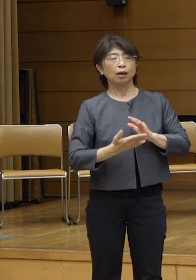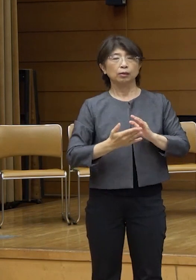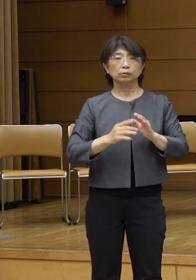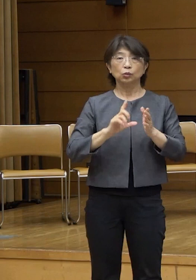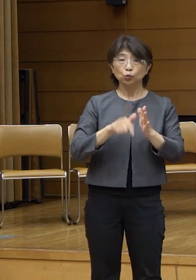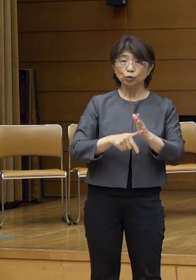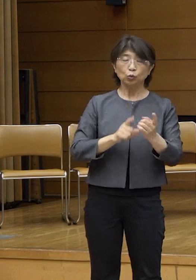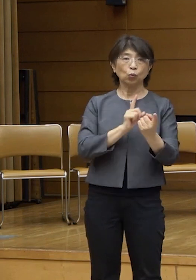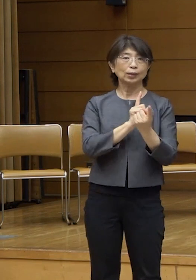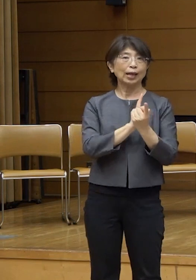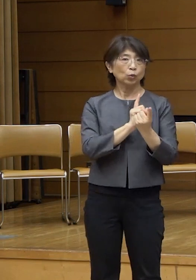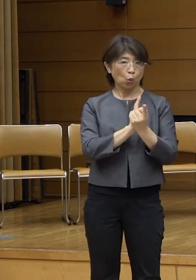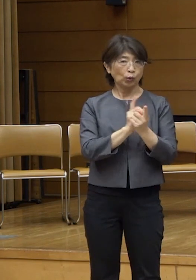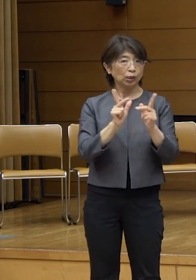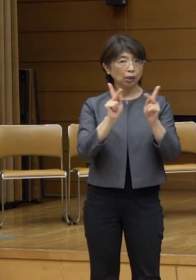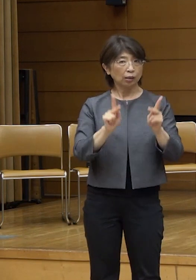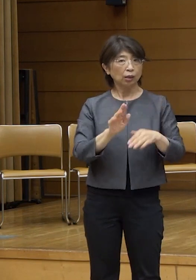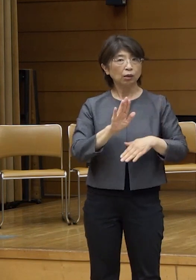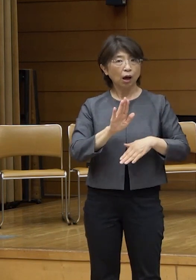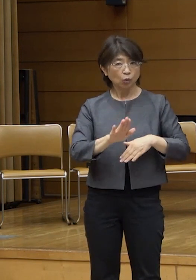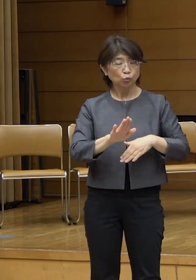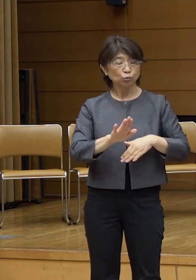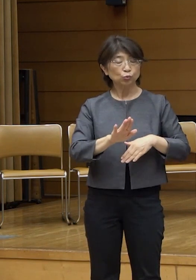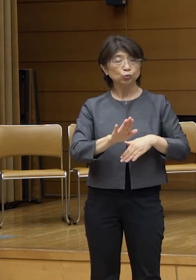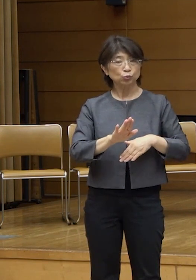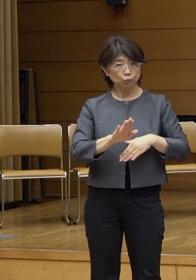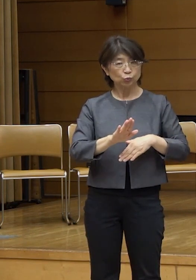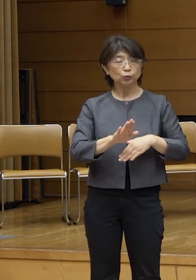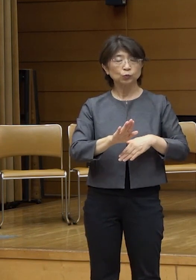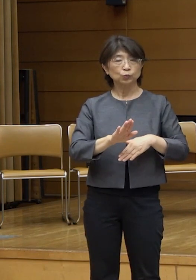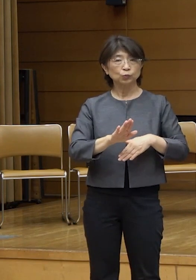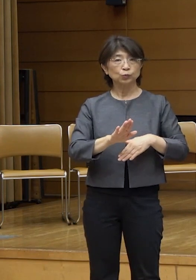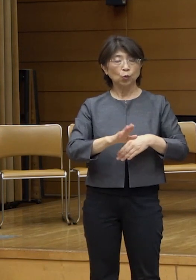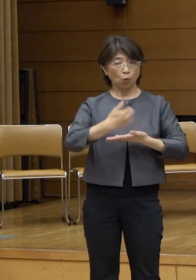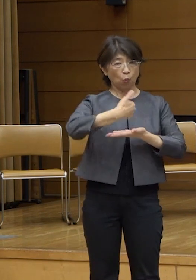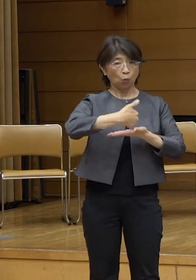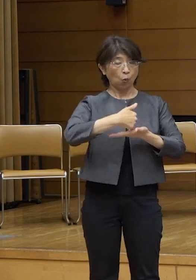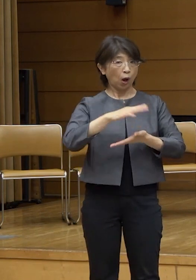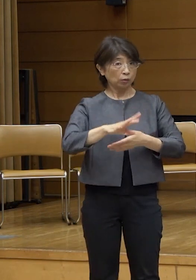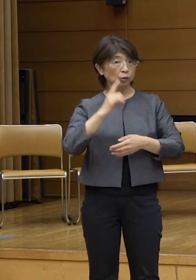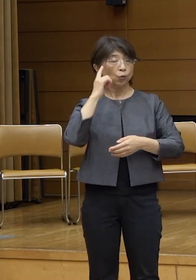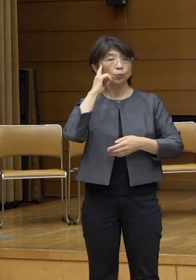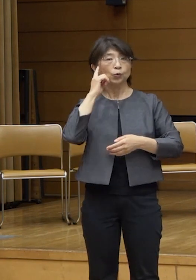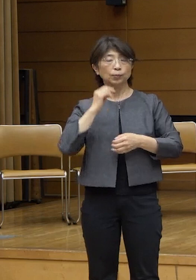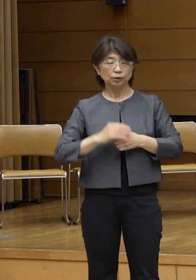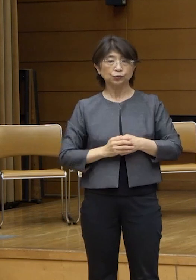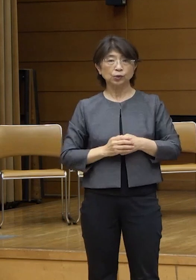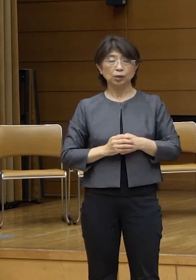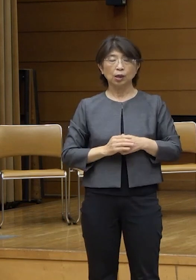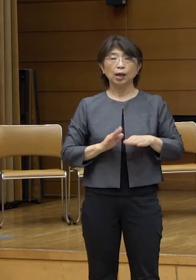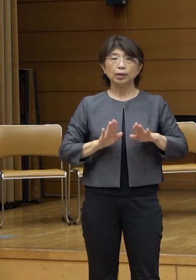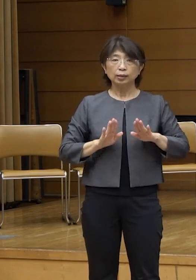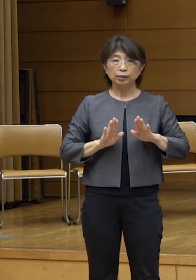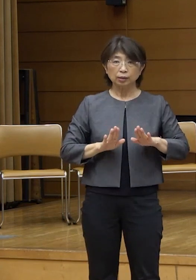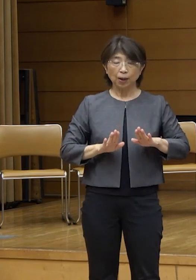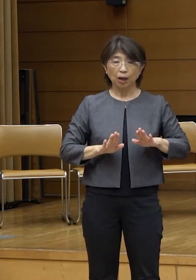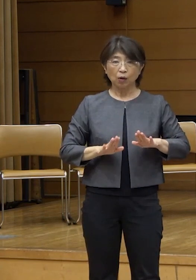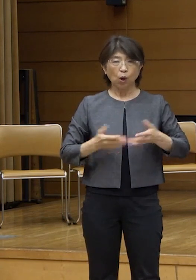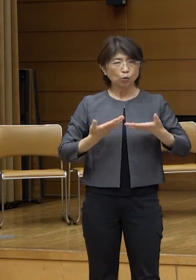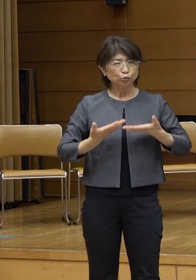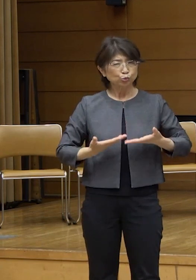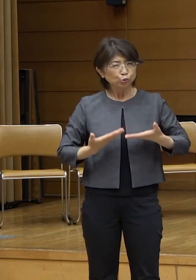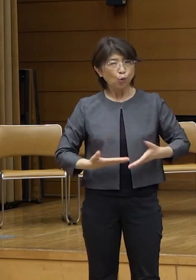そういうところに、まあ、今課題があるということをおっしゃられたかと思うんですが、今はその重症化率